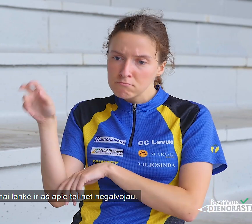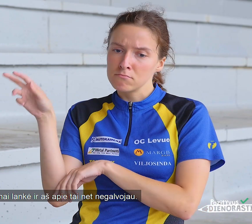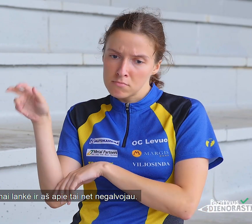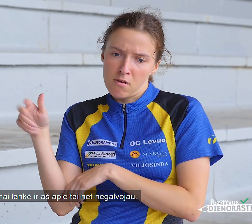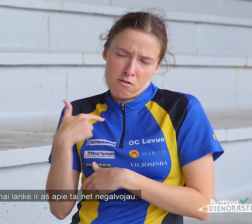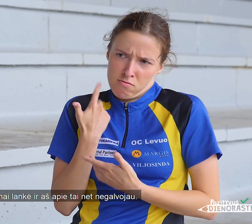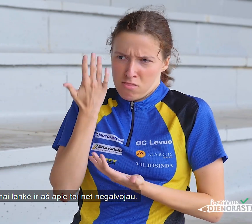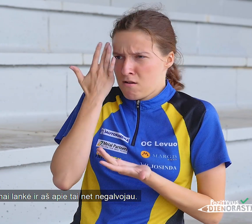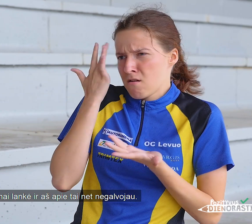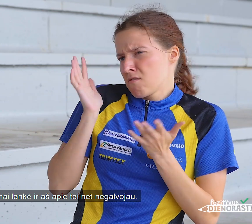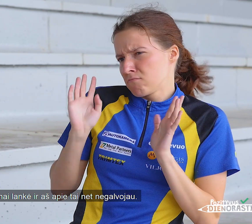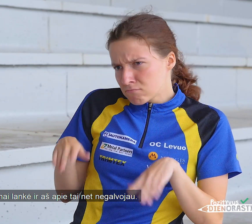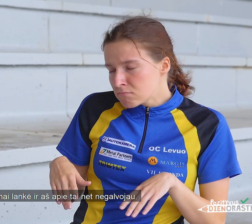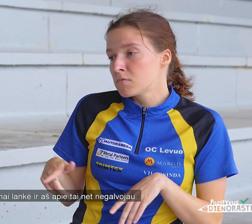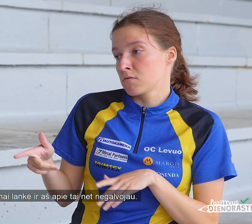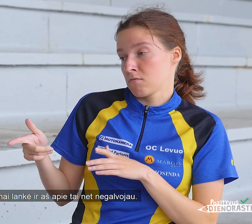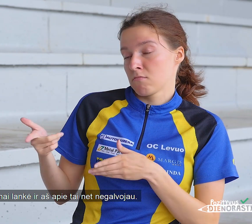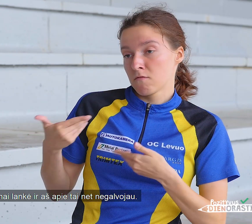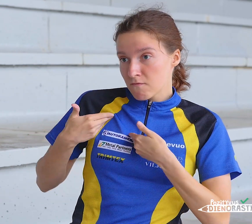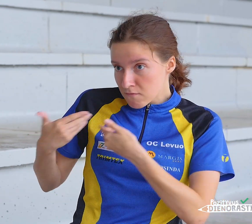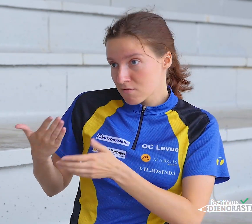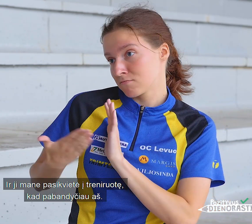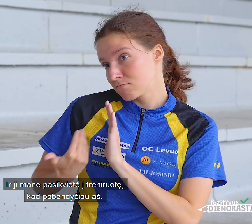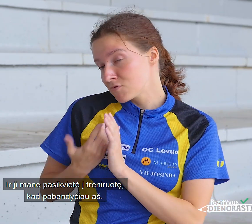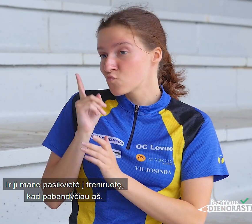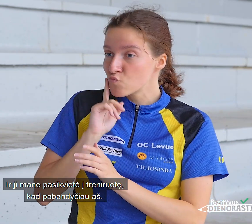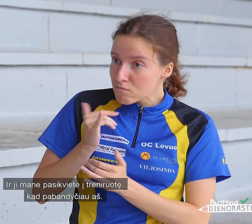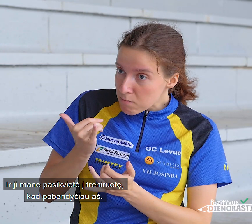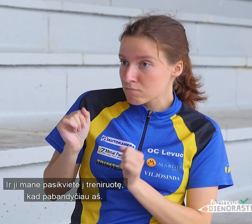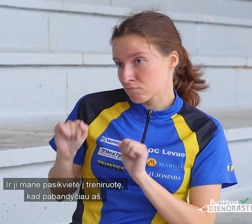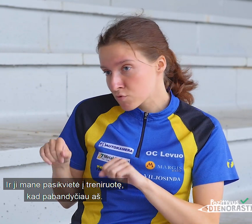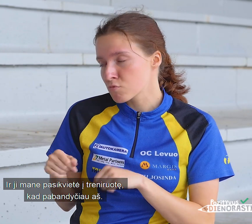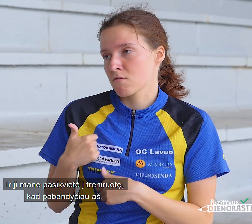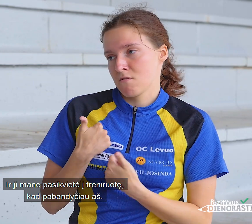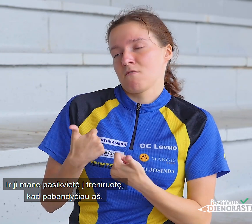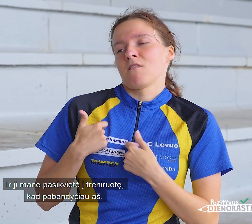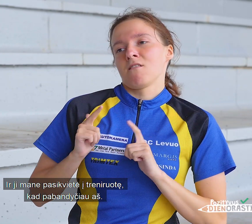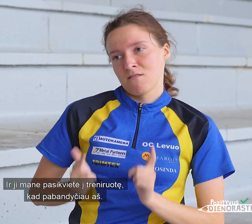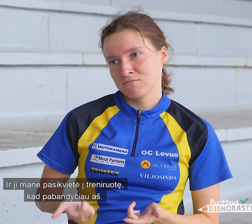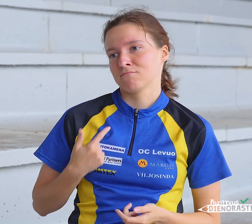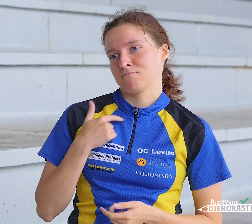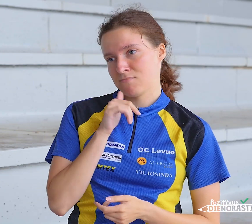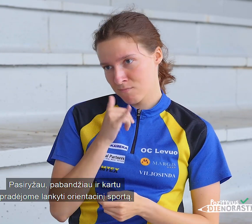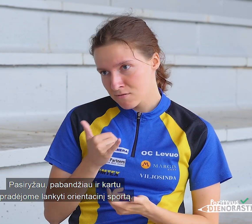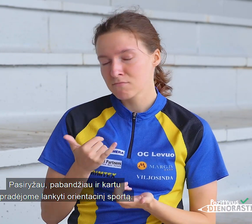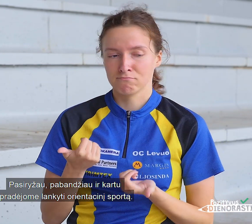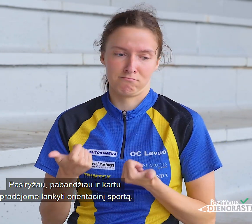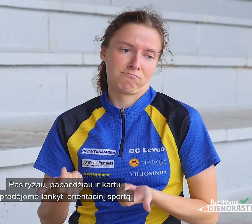Jinai lankė ir aš apie tai net negalvojau. Ir ji mane pasikvietė į treniruotę, kad pabandyčiau aš. Pasiryžau,